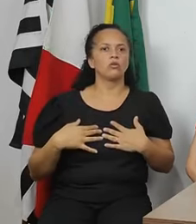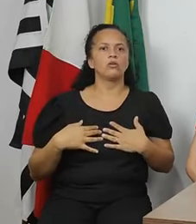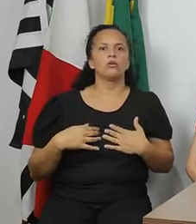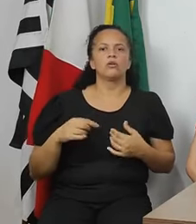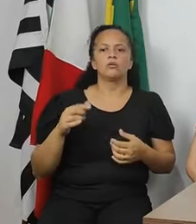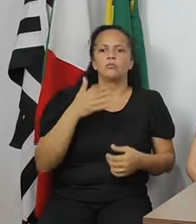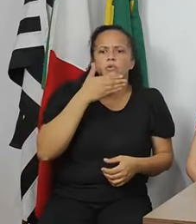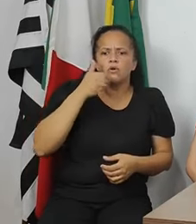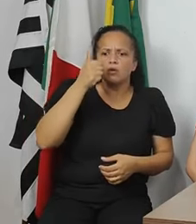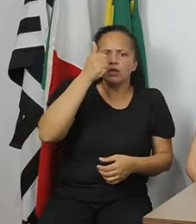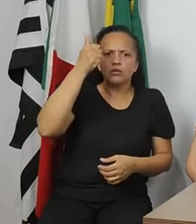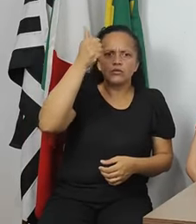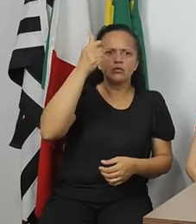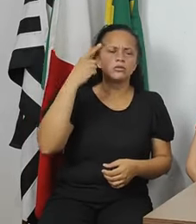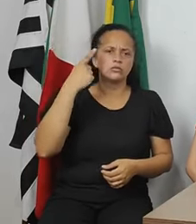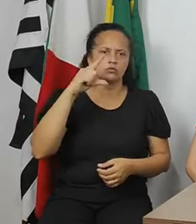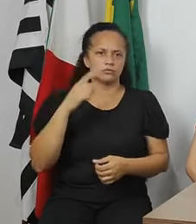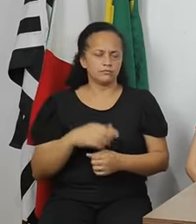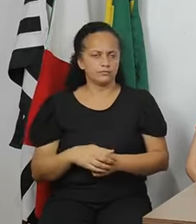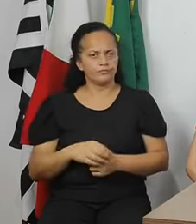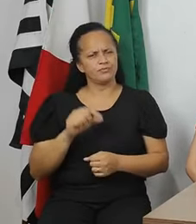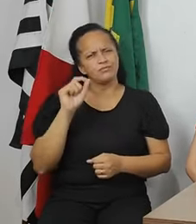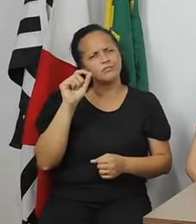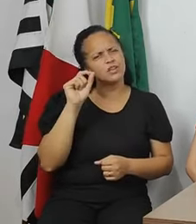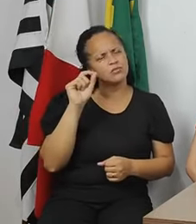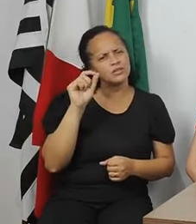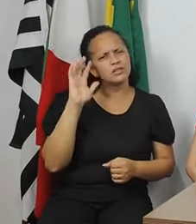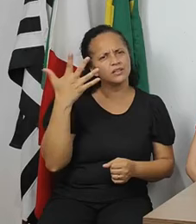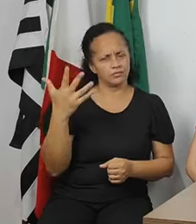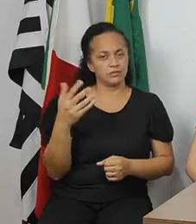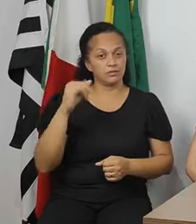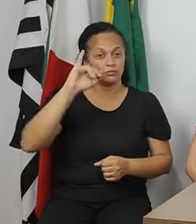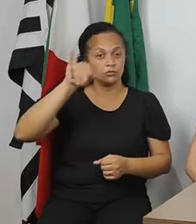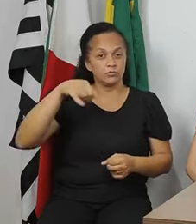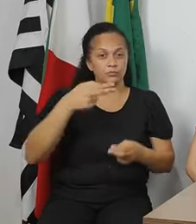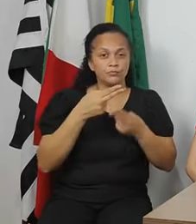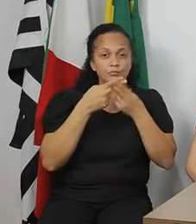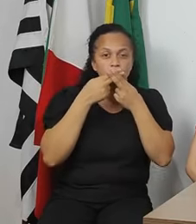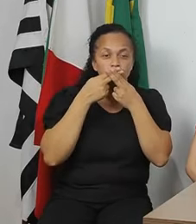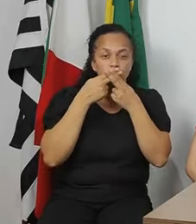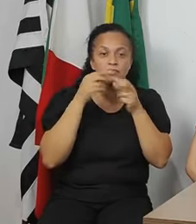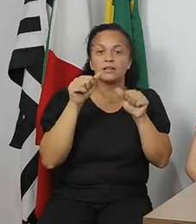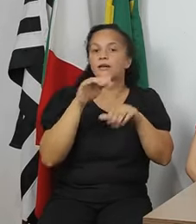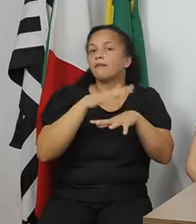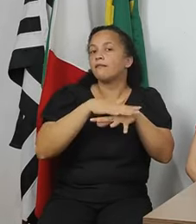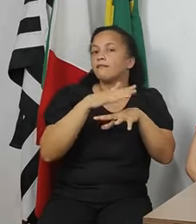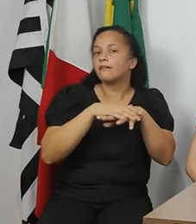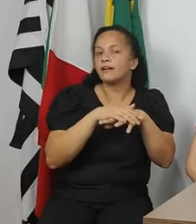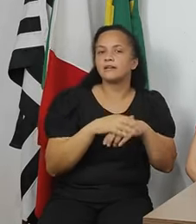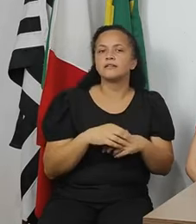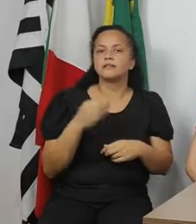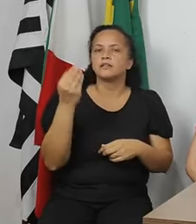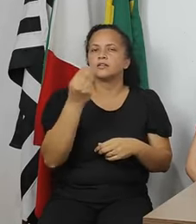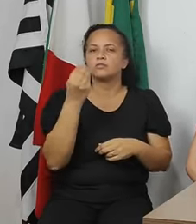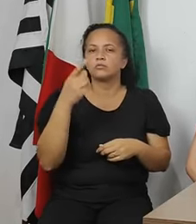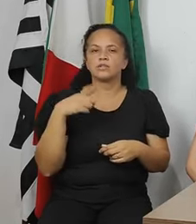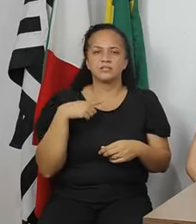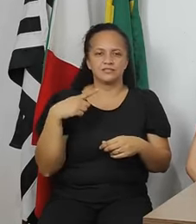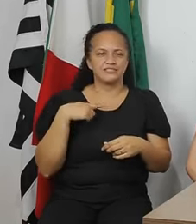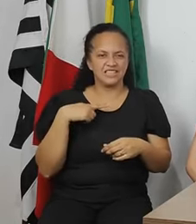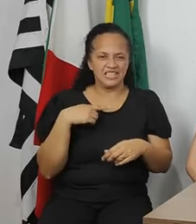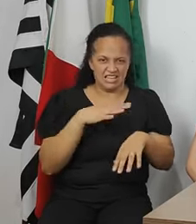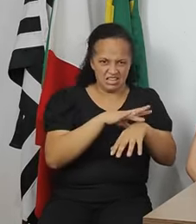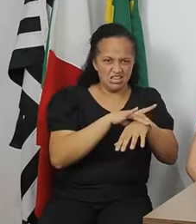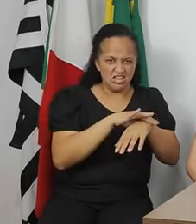o jejum ele começa a fazer com que as inflamações do nosso corpo elas sejam